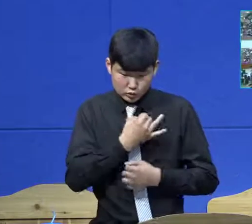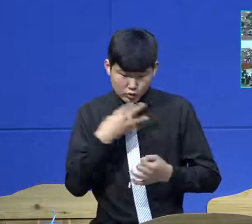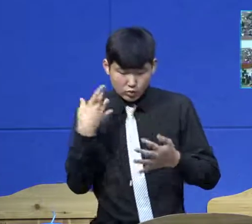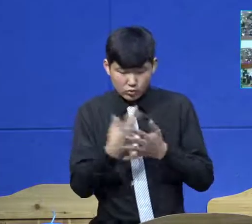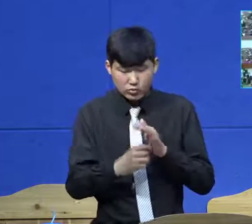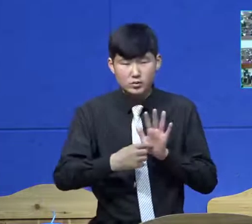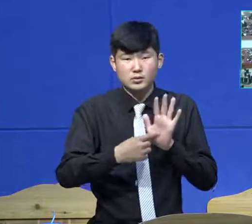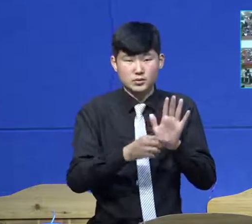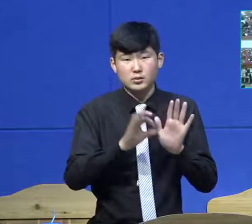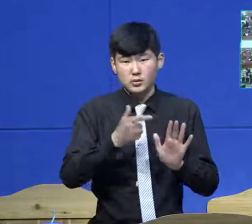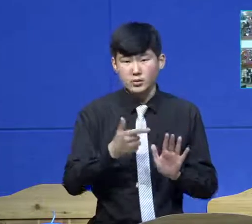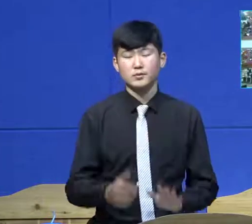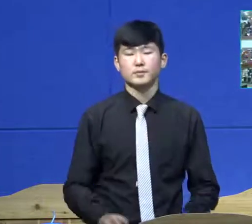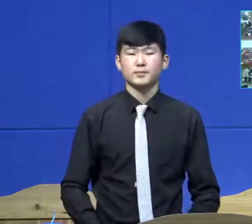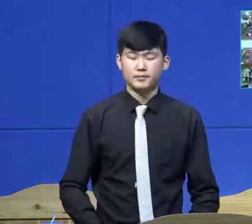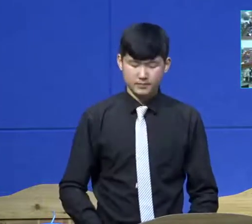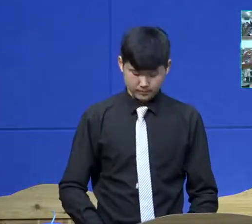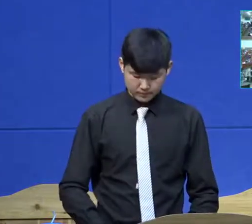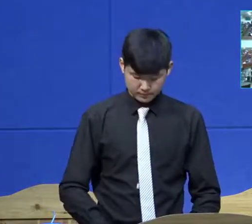илчлэгддэг.